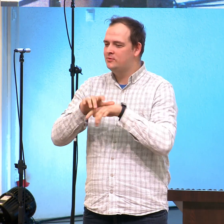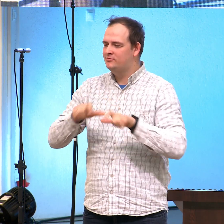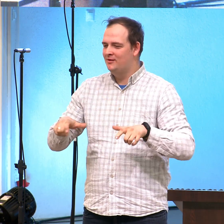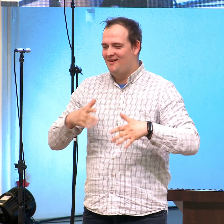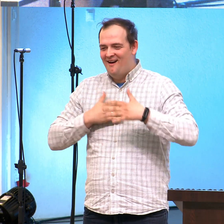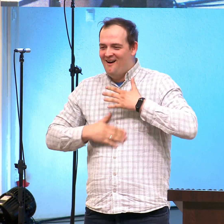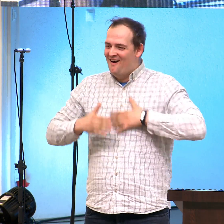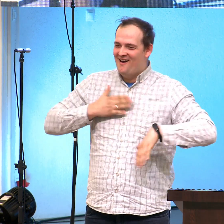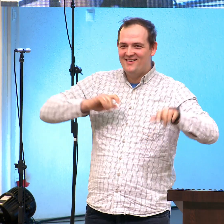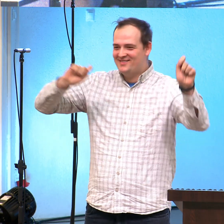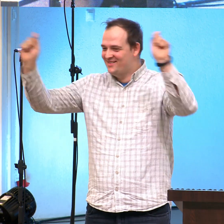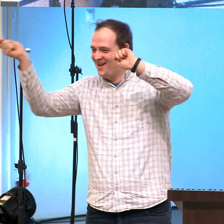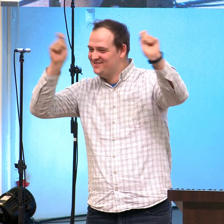И народ радовался,